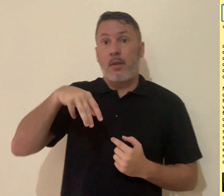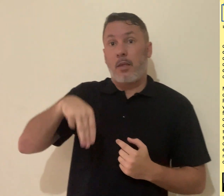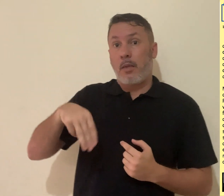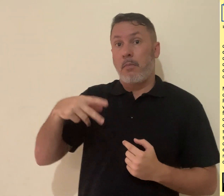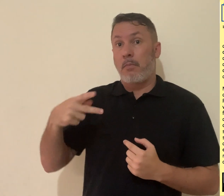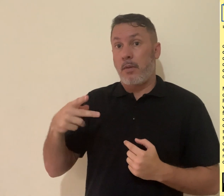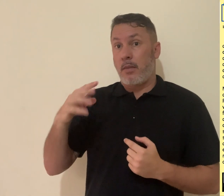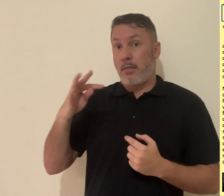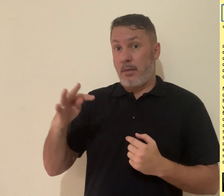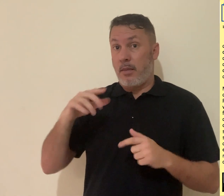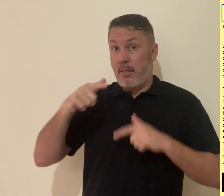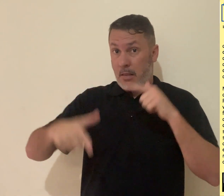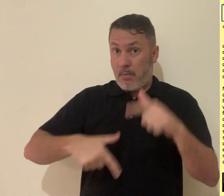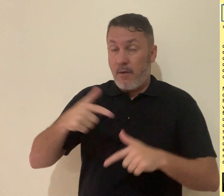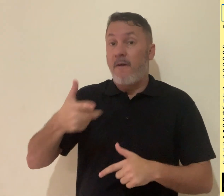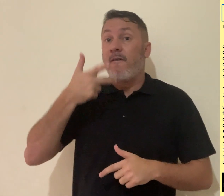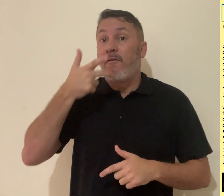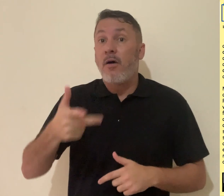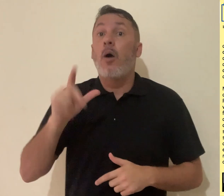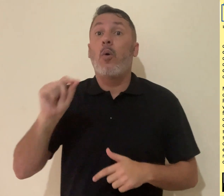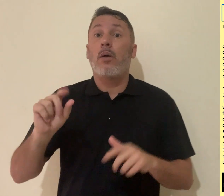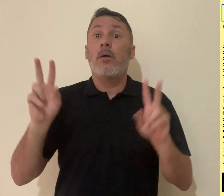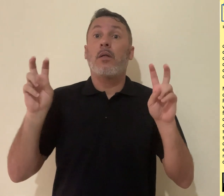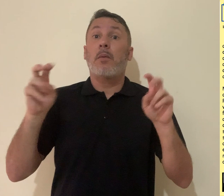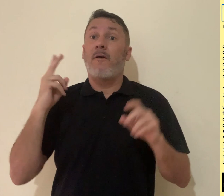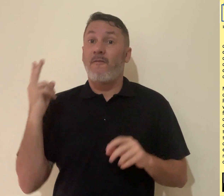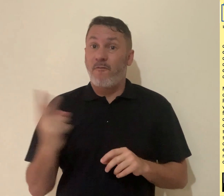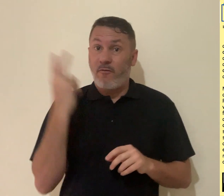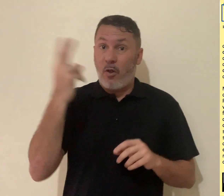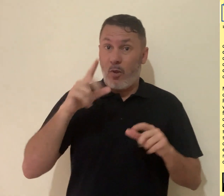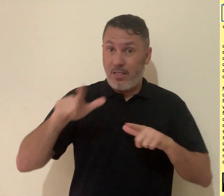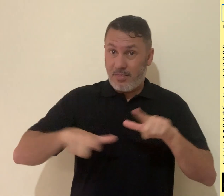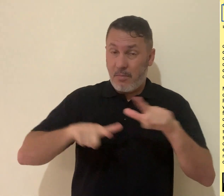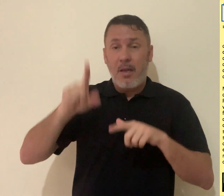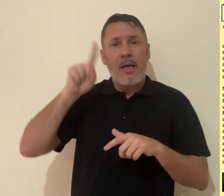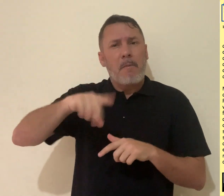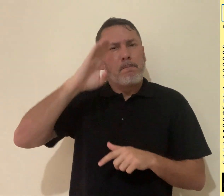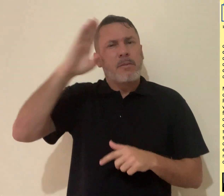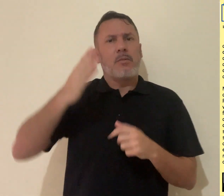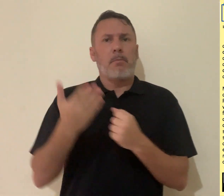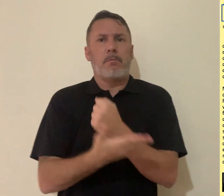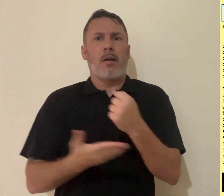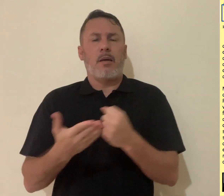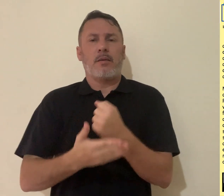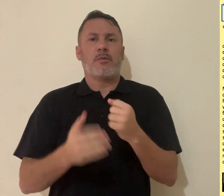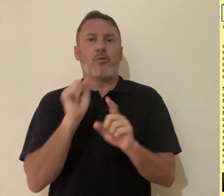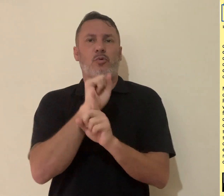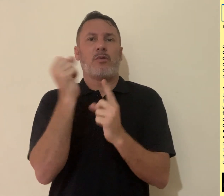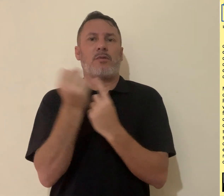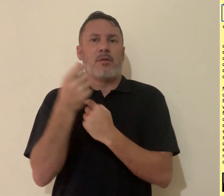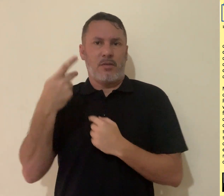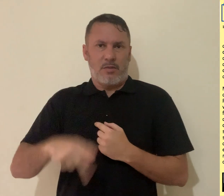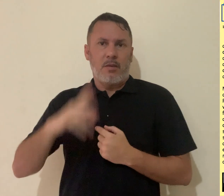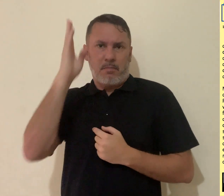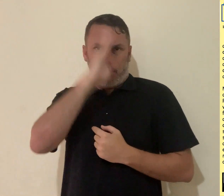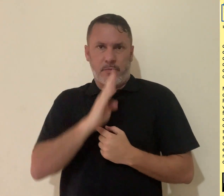o ministério público do trabalho ressalta que a valorização do trabalho é um princípio fundamental da sociedade